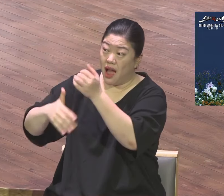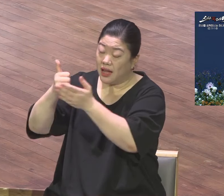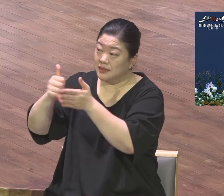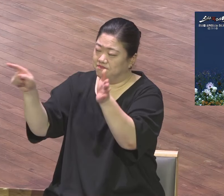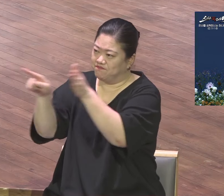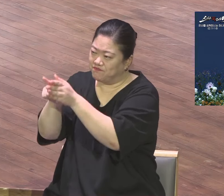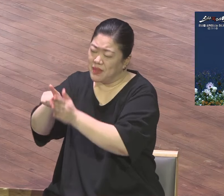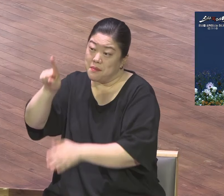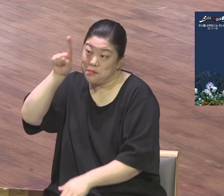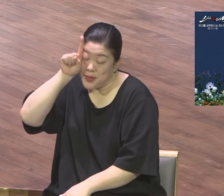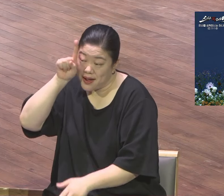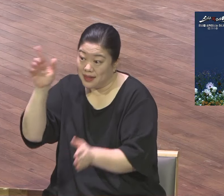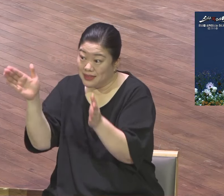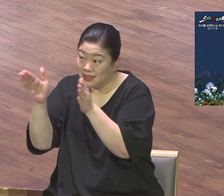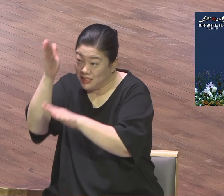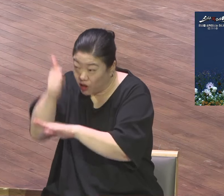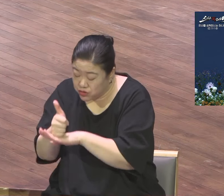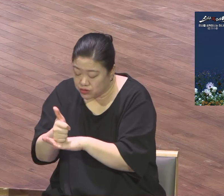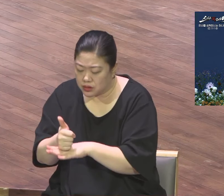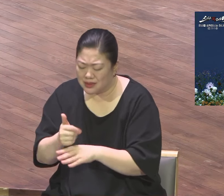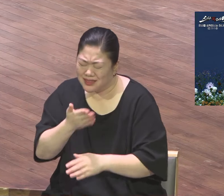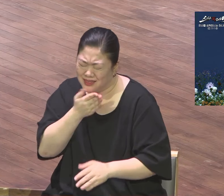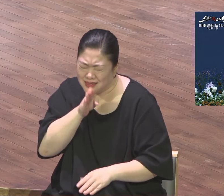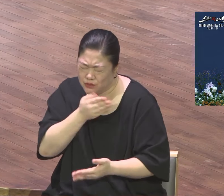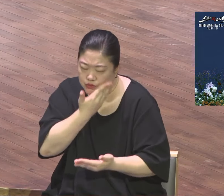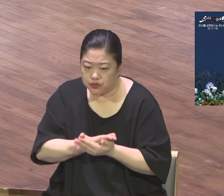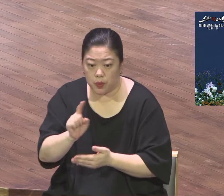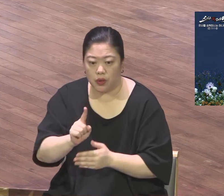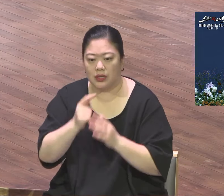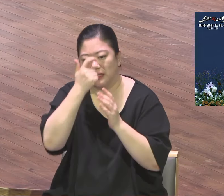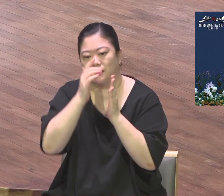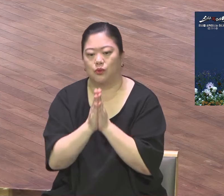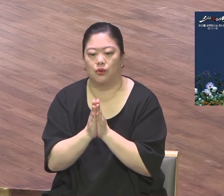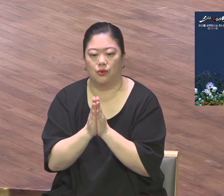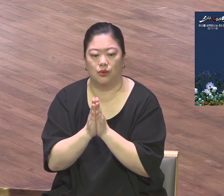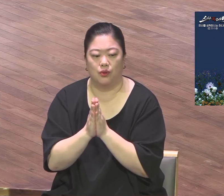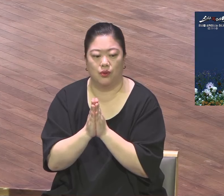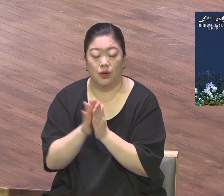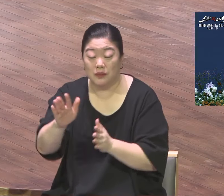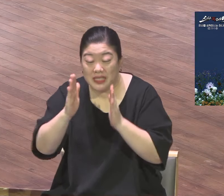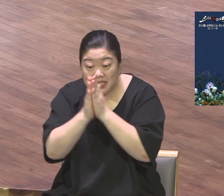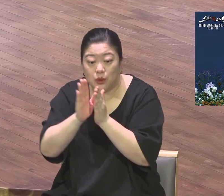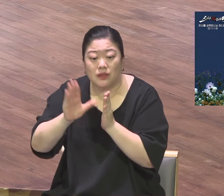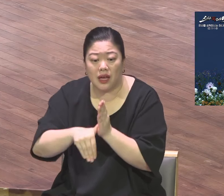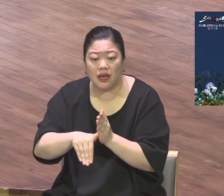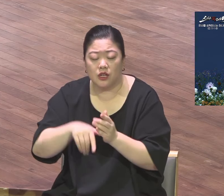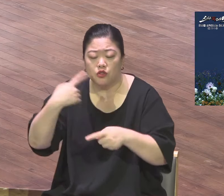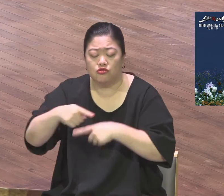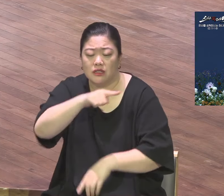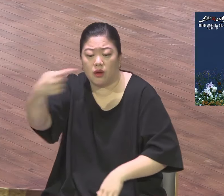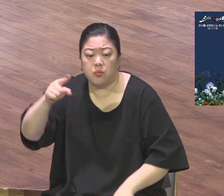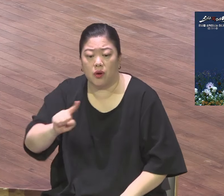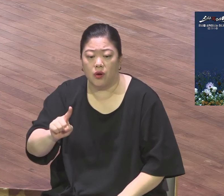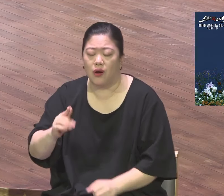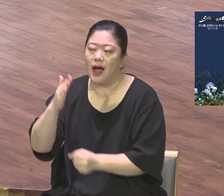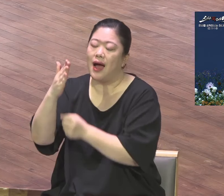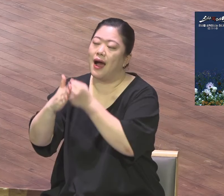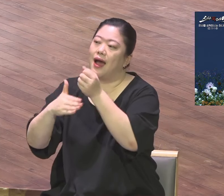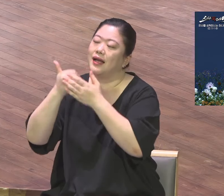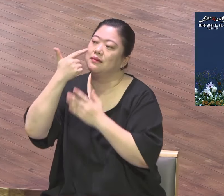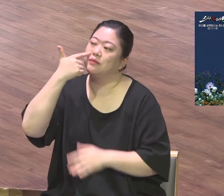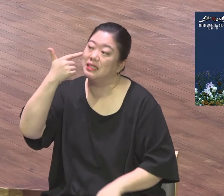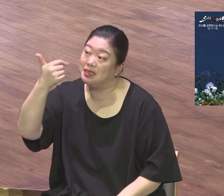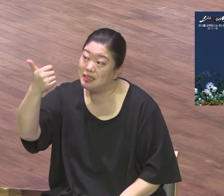시작해요? 기도로 시작합니다. 기도로. 하나님 아버지 이름 부르면서 성부,